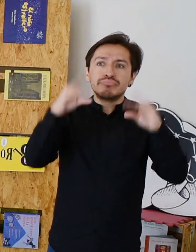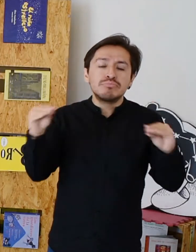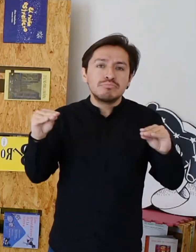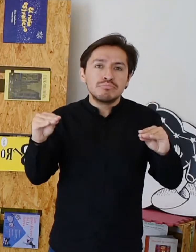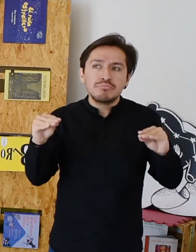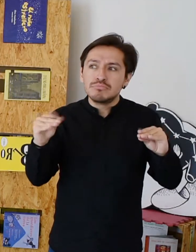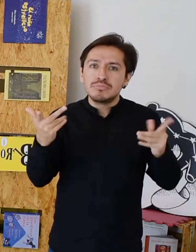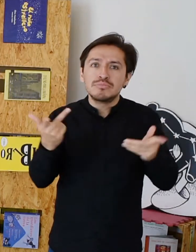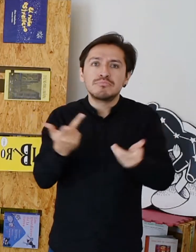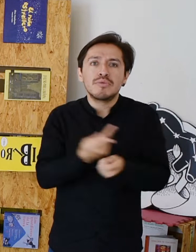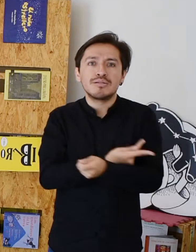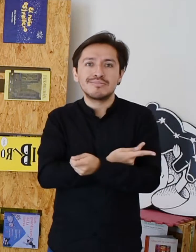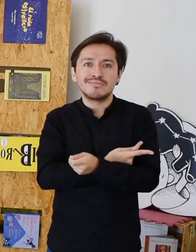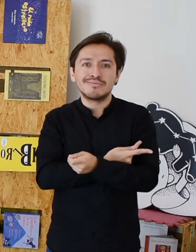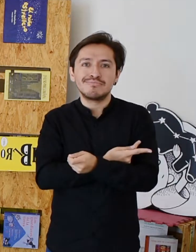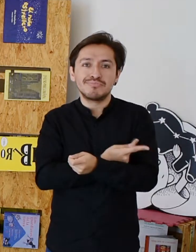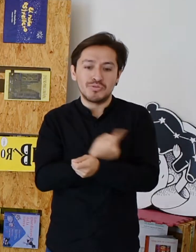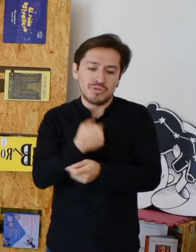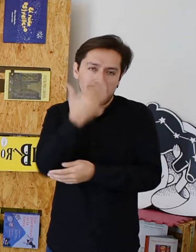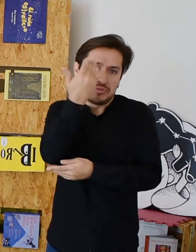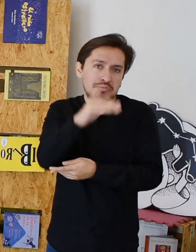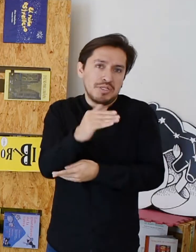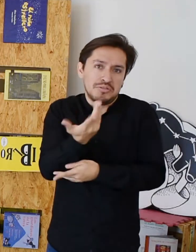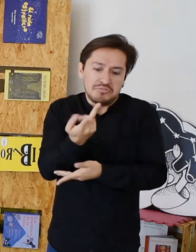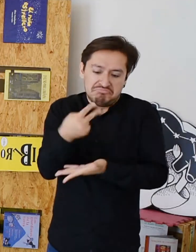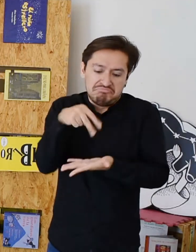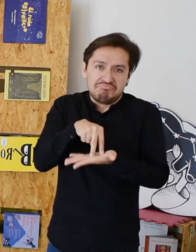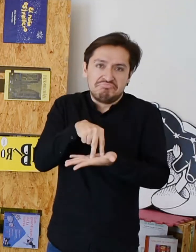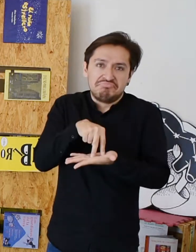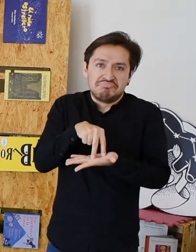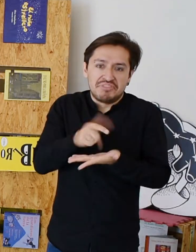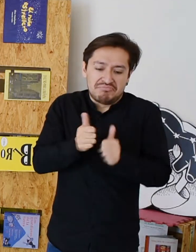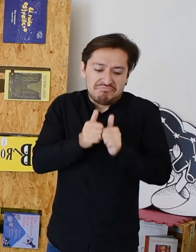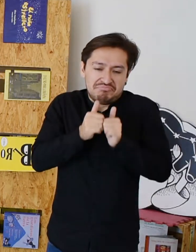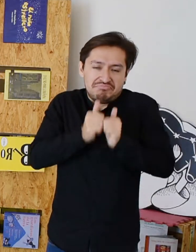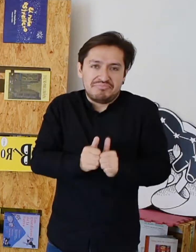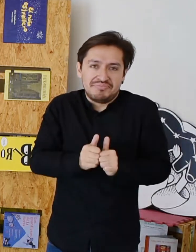Pues hice lo que sabía. Me quedé bien tiesecito ahí,